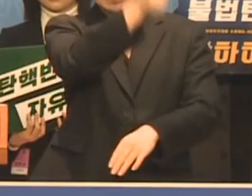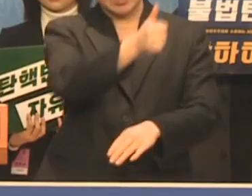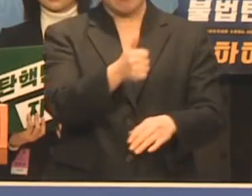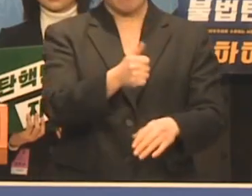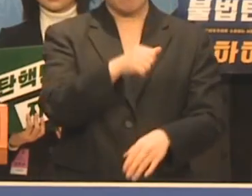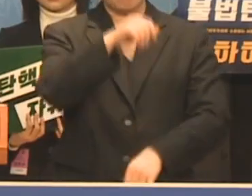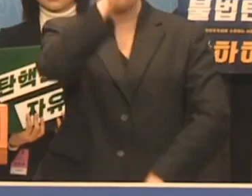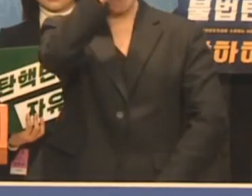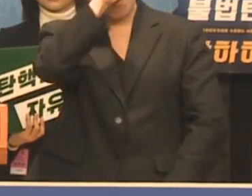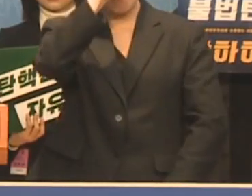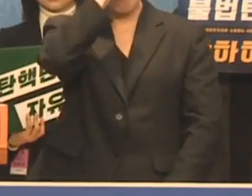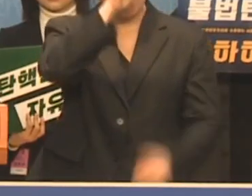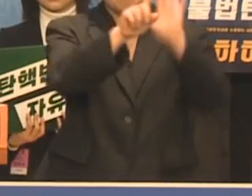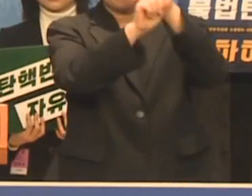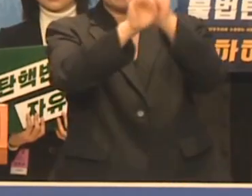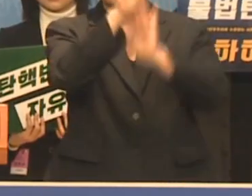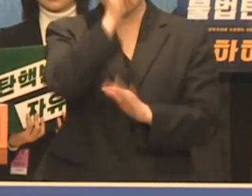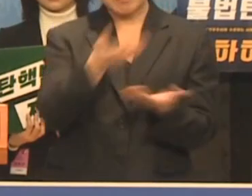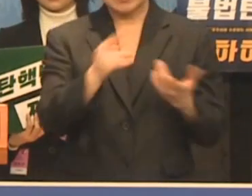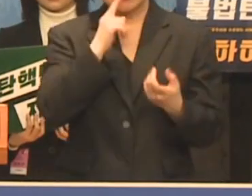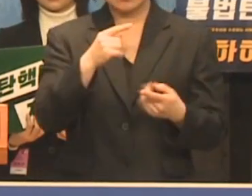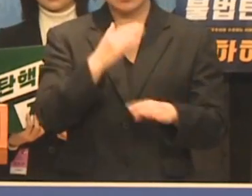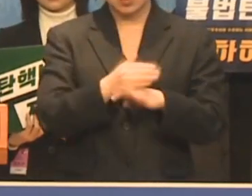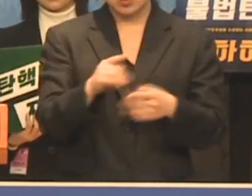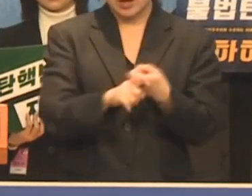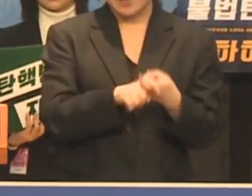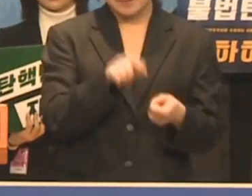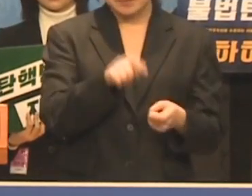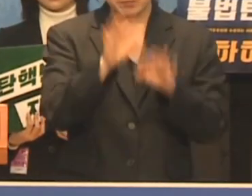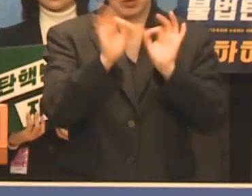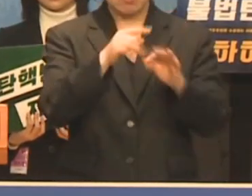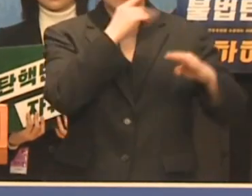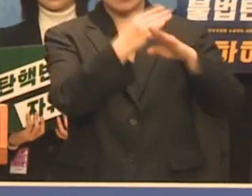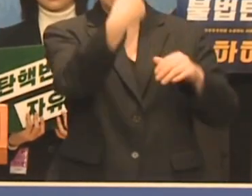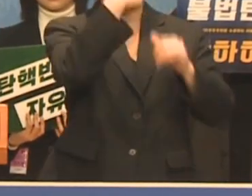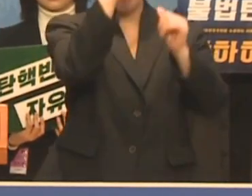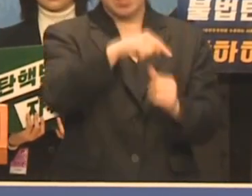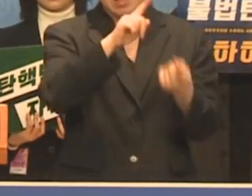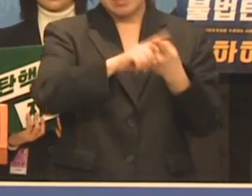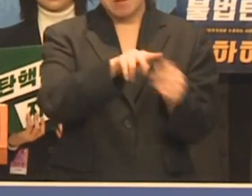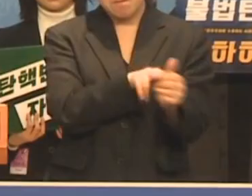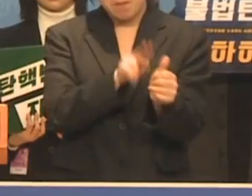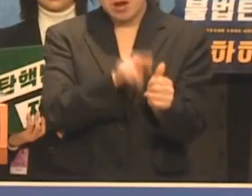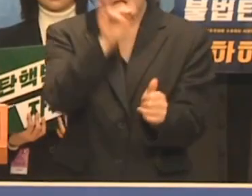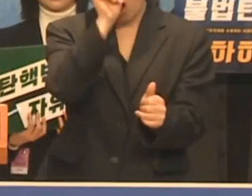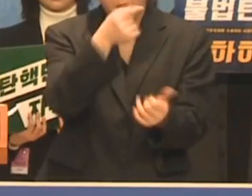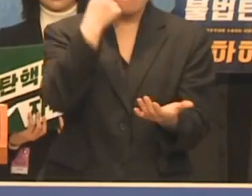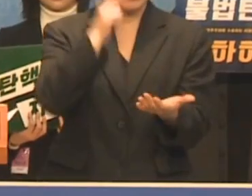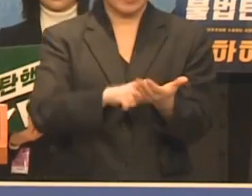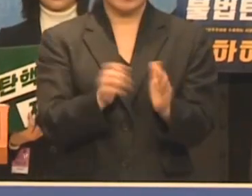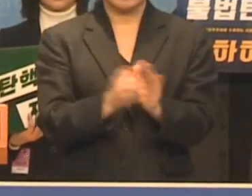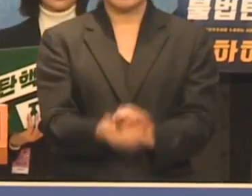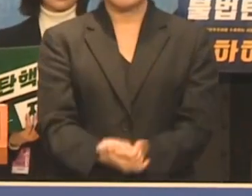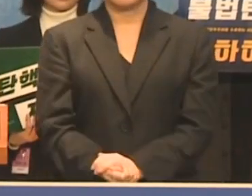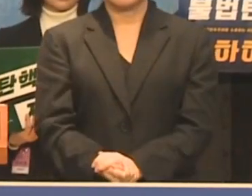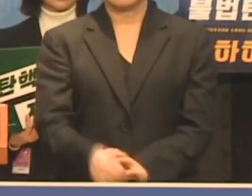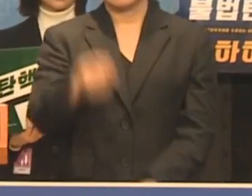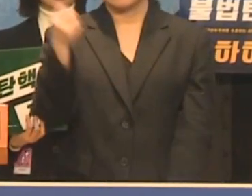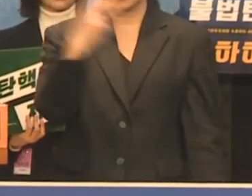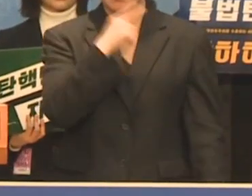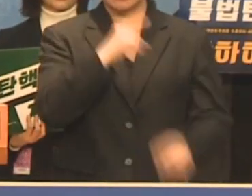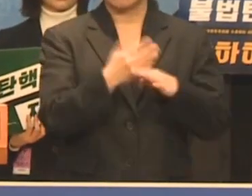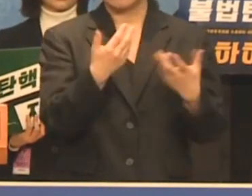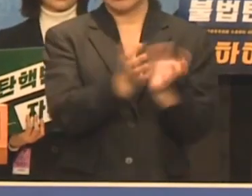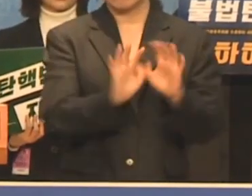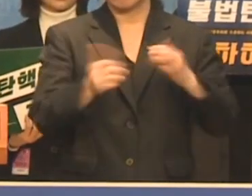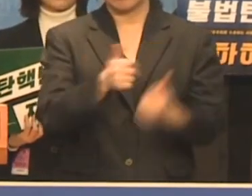올라옵니다. 실제로 민주노총의 핵심 간부 중에는 북한의 지령을 받은 간첩들이 존재했던 것이 밝혀졌습니다. 또한